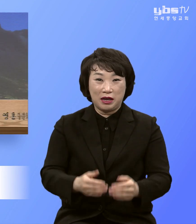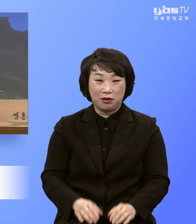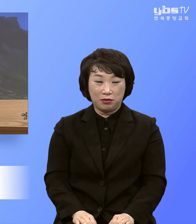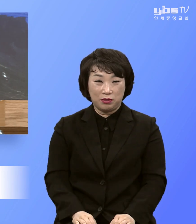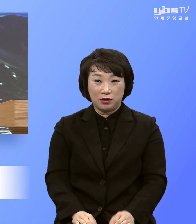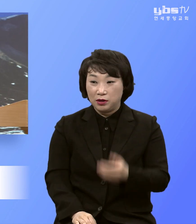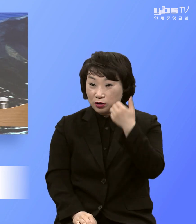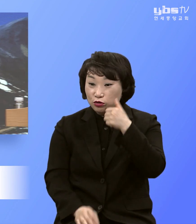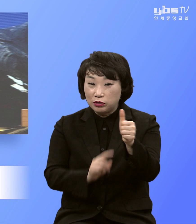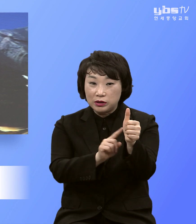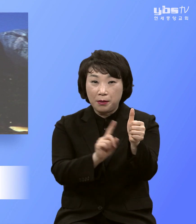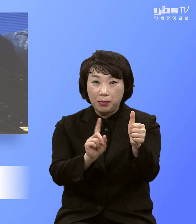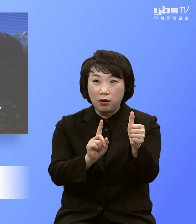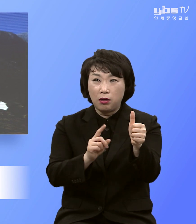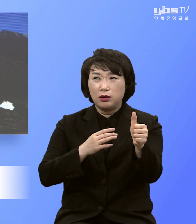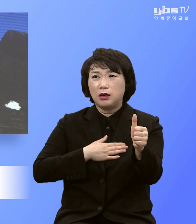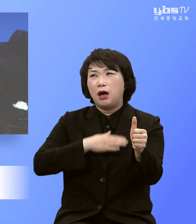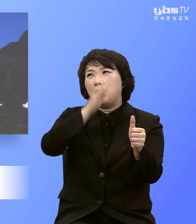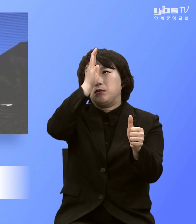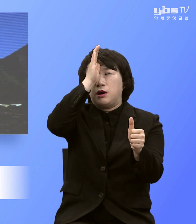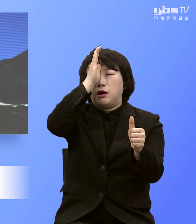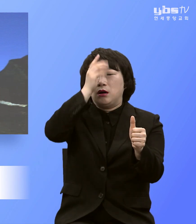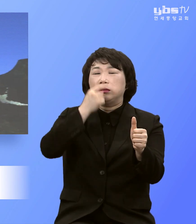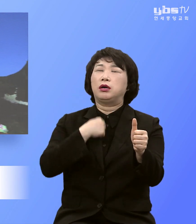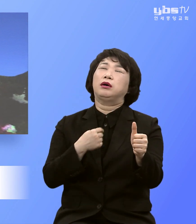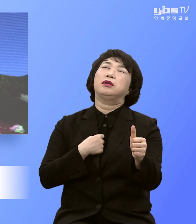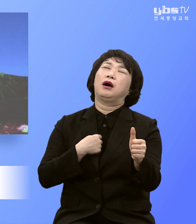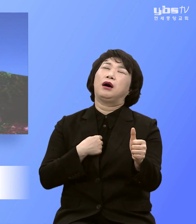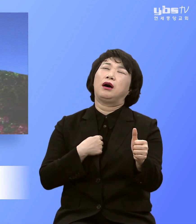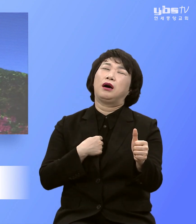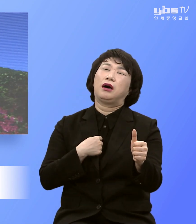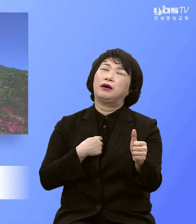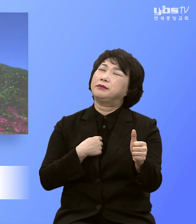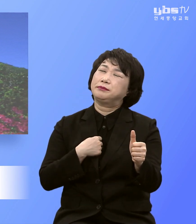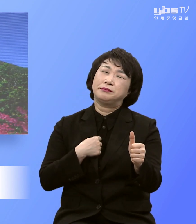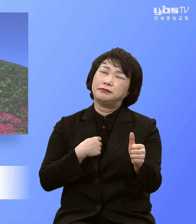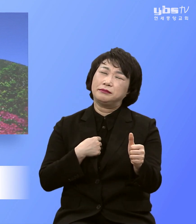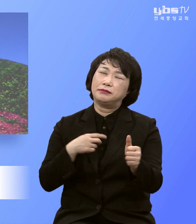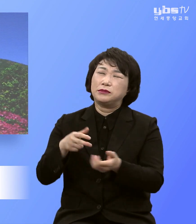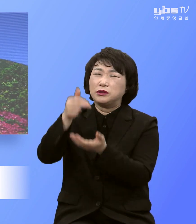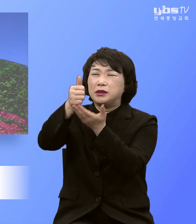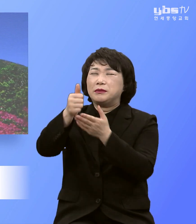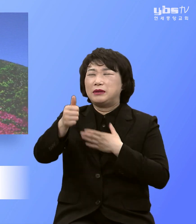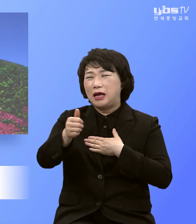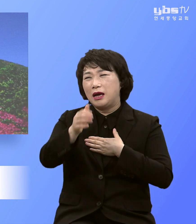어떤 사람들은 내가 병들었어, 주님이 나를